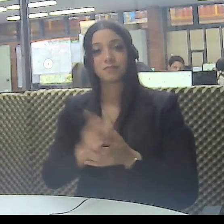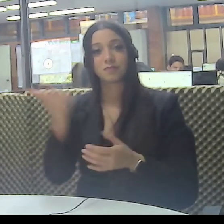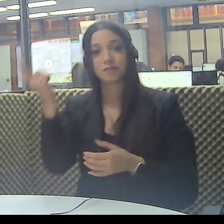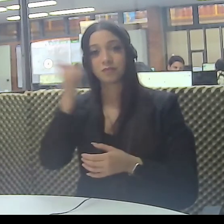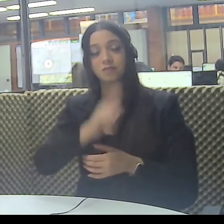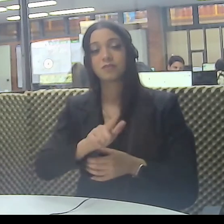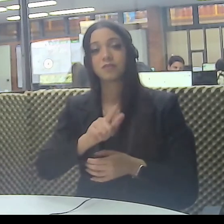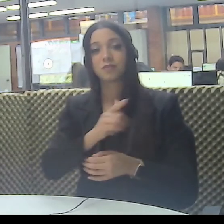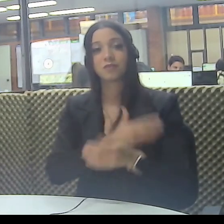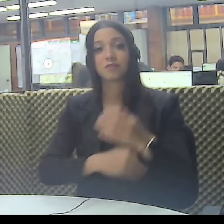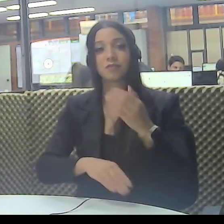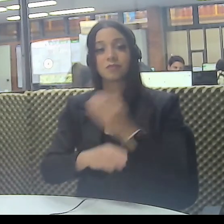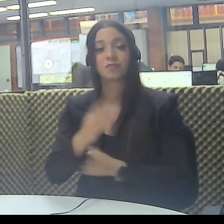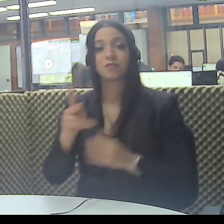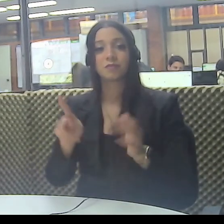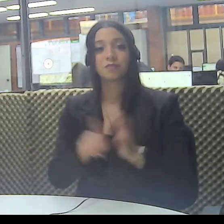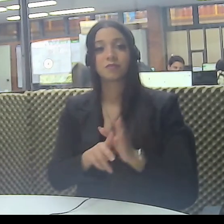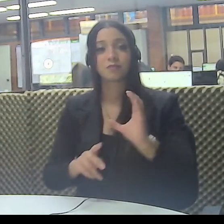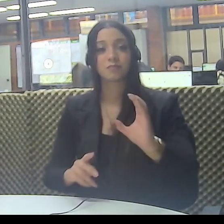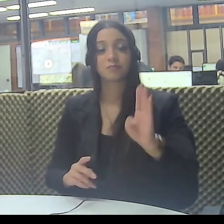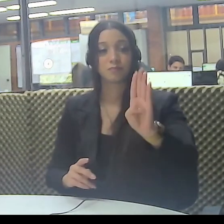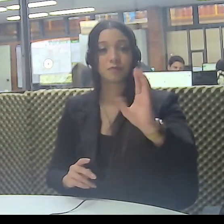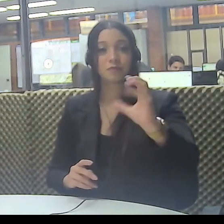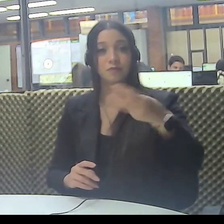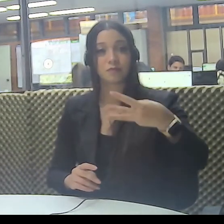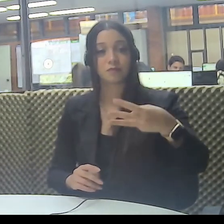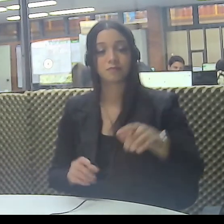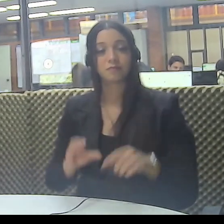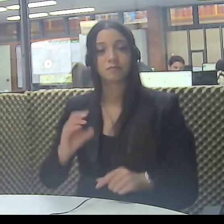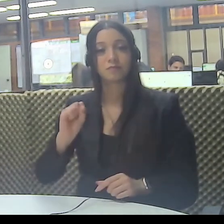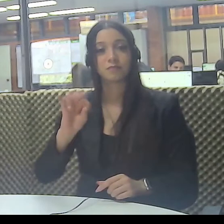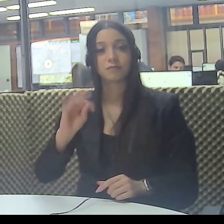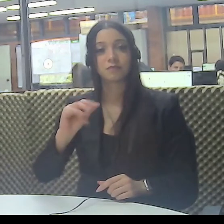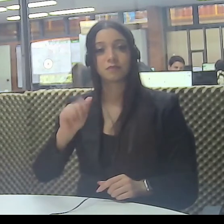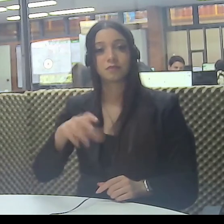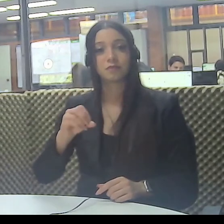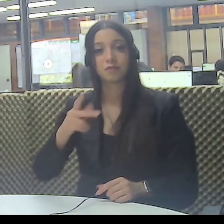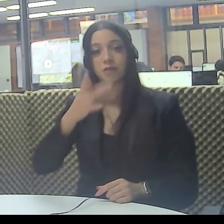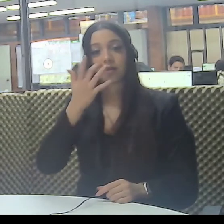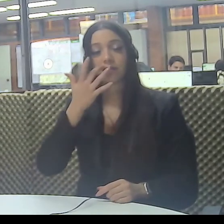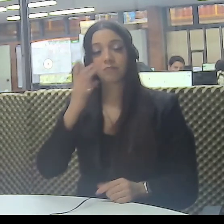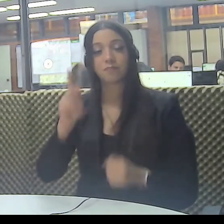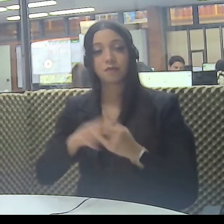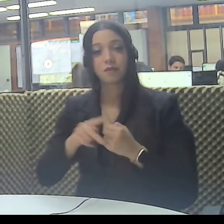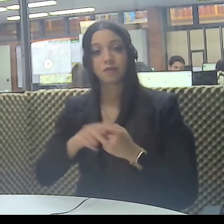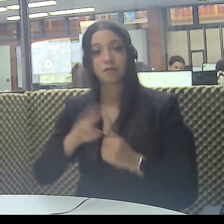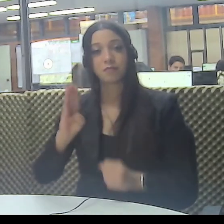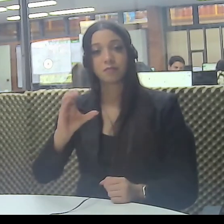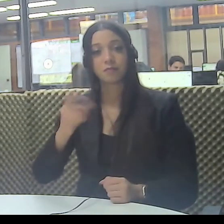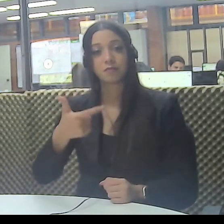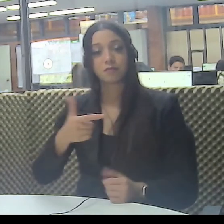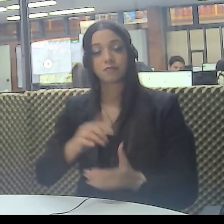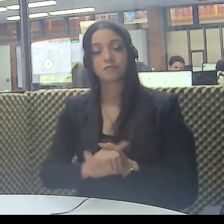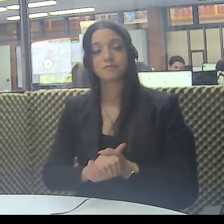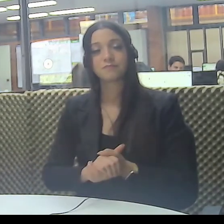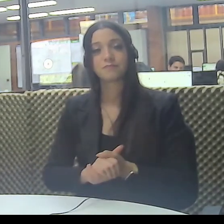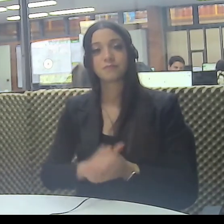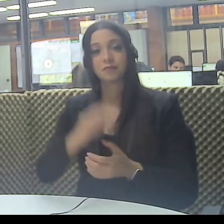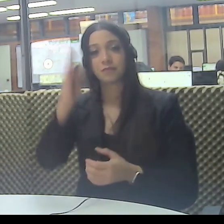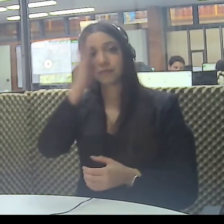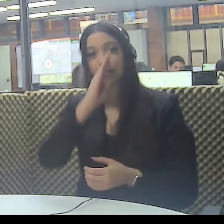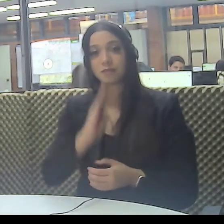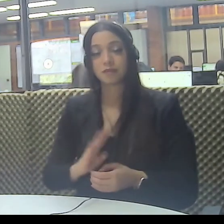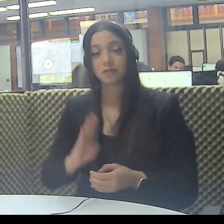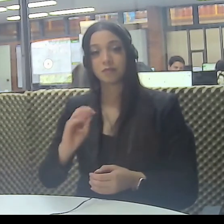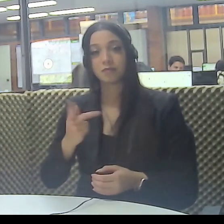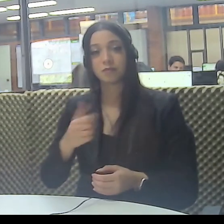de ouro na categoria BC3. Já Cristiano Silva ficou com a prata na classe BC2. O Campeonato Brasileiro de